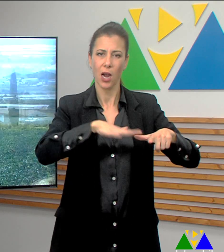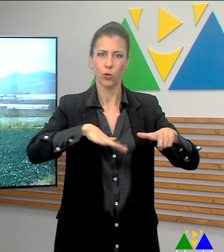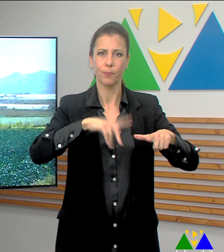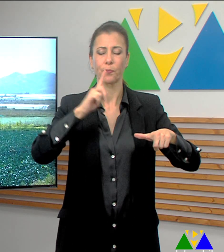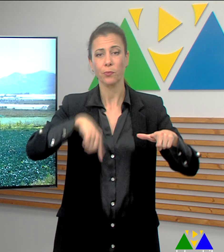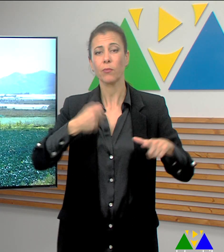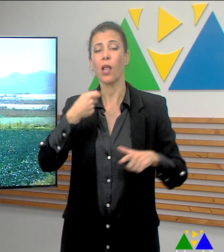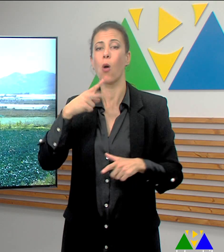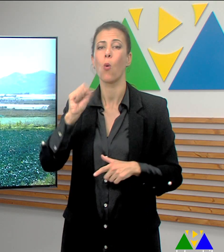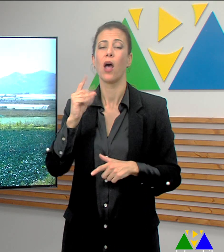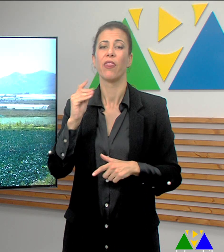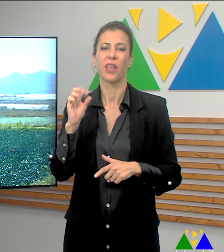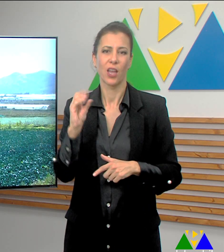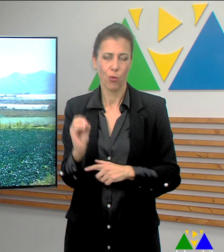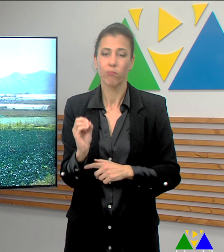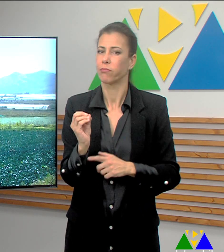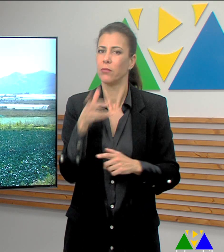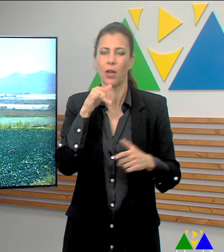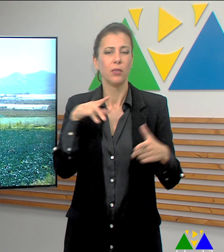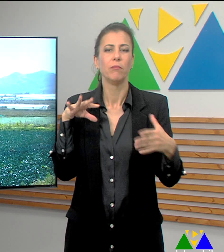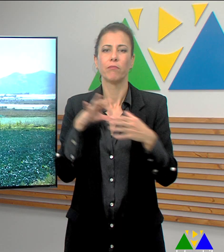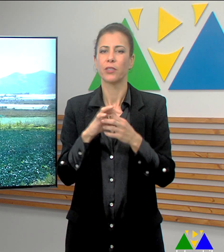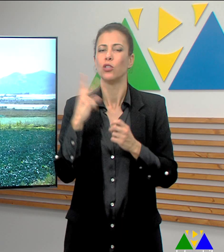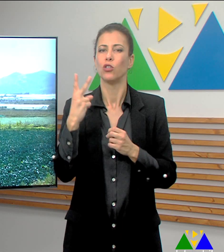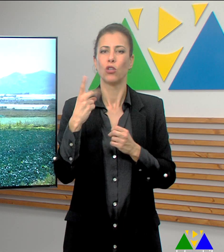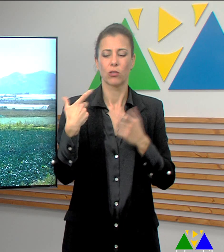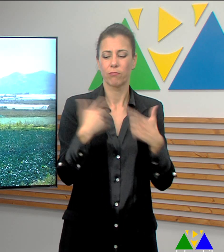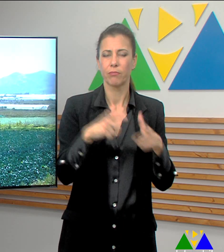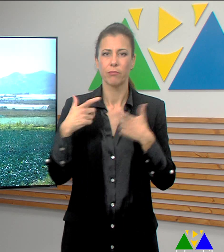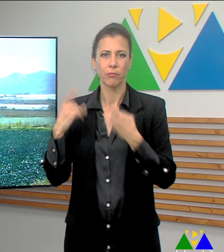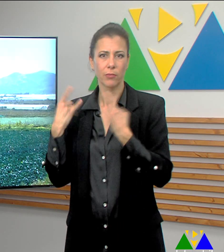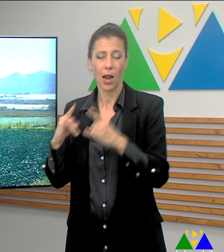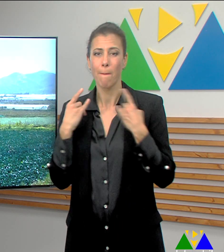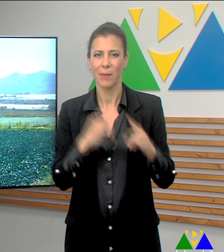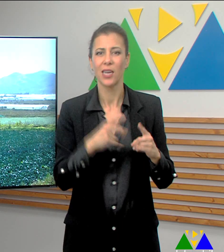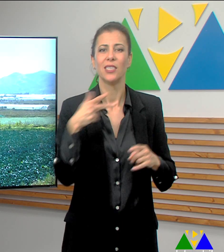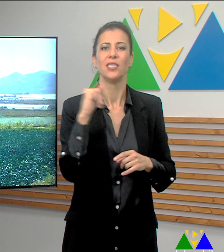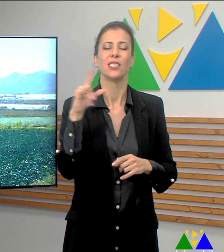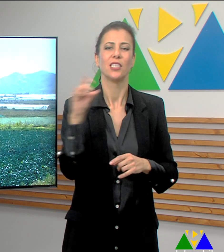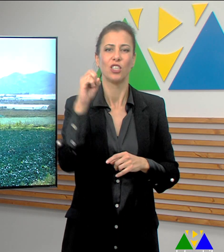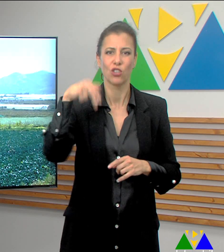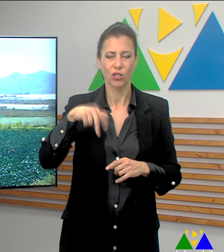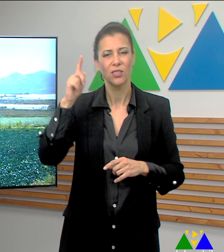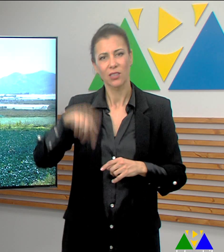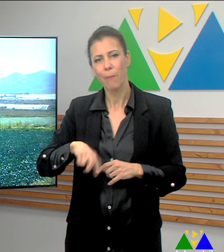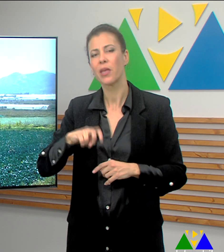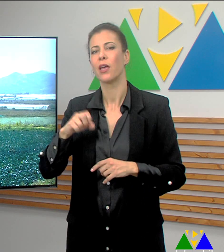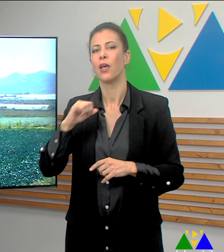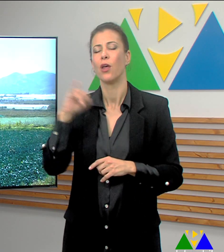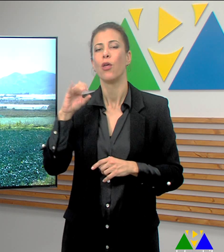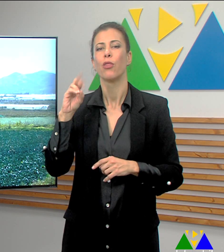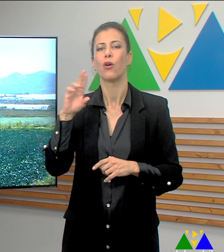Aguadero, y que, bueno, está marcada por dos ramblas, la rambla del Sillón a este lado y la rambla de la Zorrera a este, ¿no? Es decir,